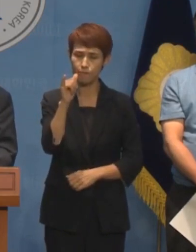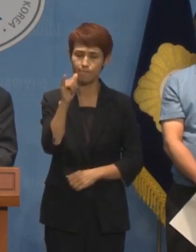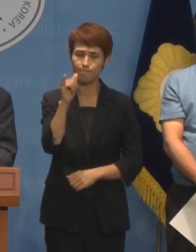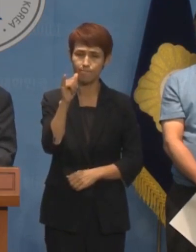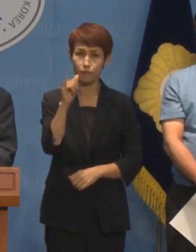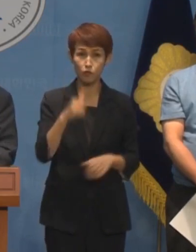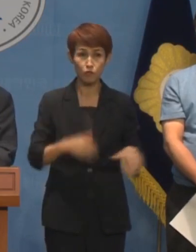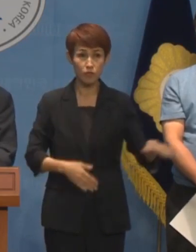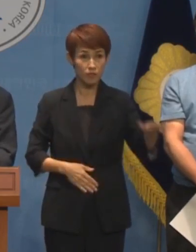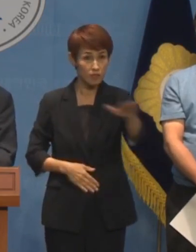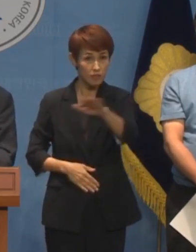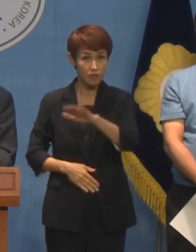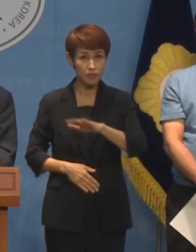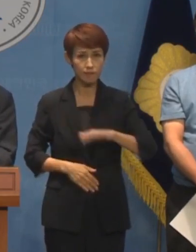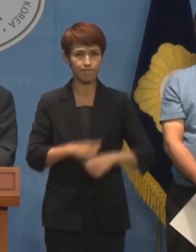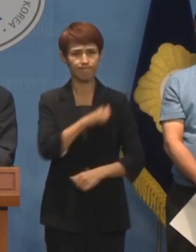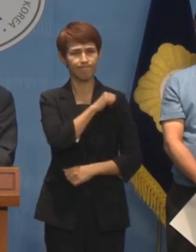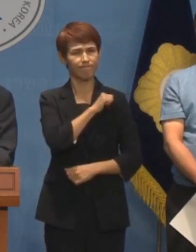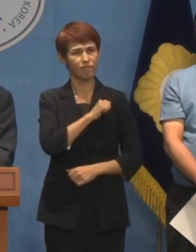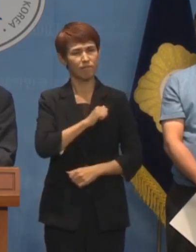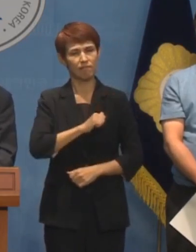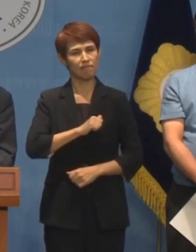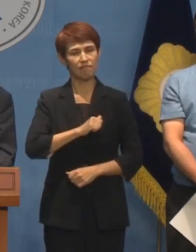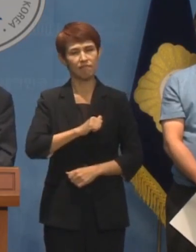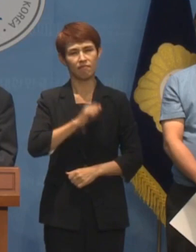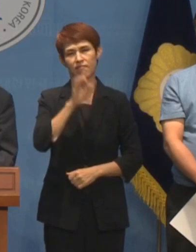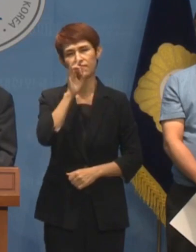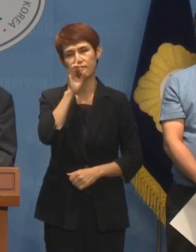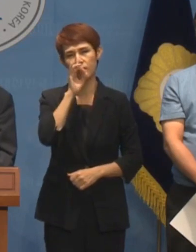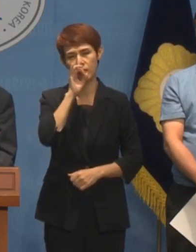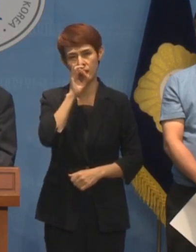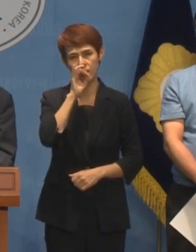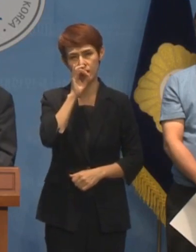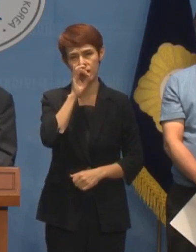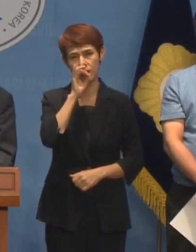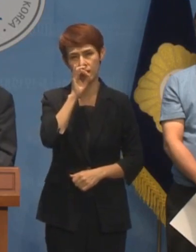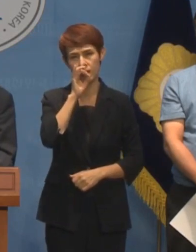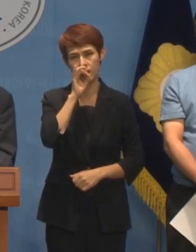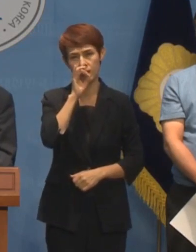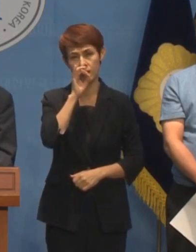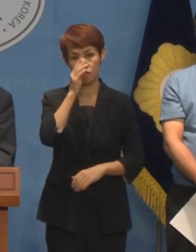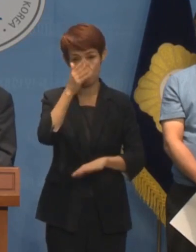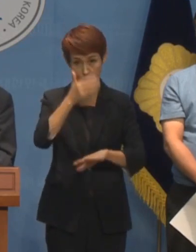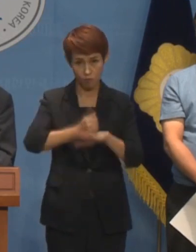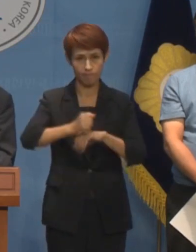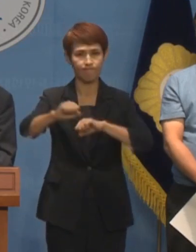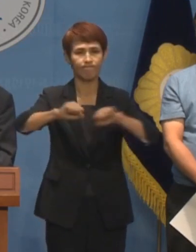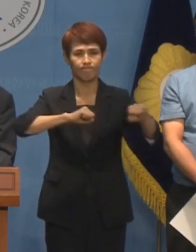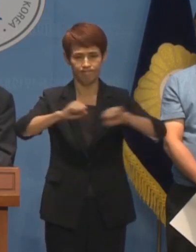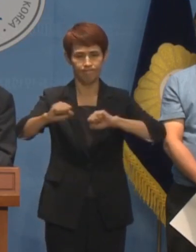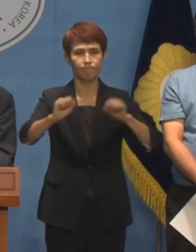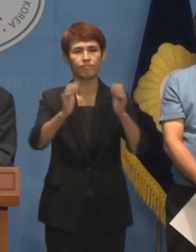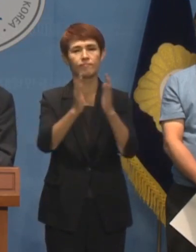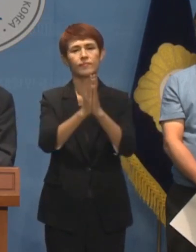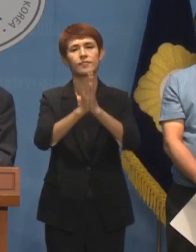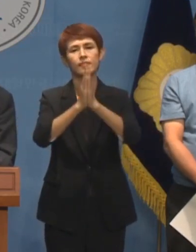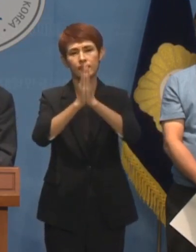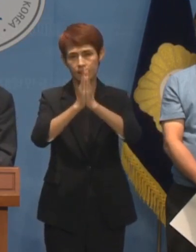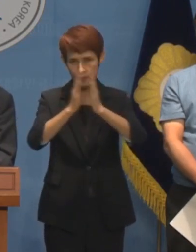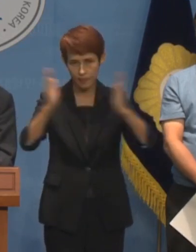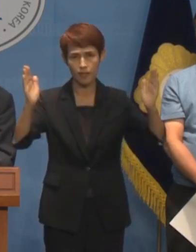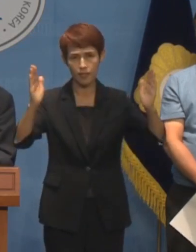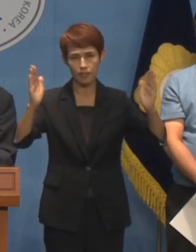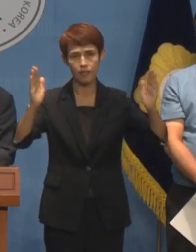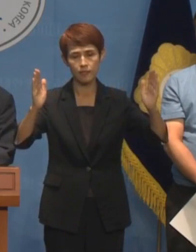그 임계점, 그것에 주는 입장을 분명히